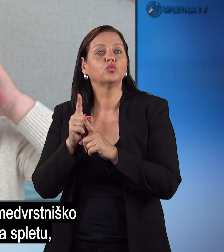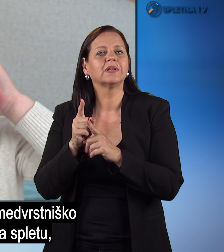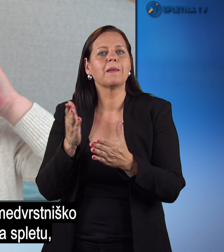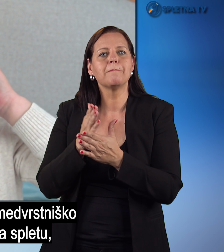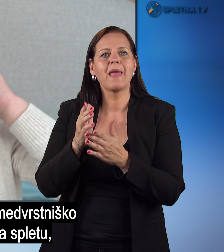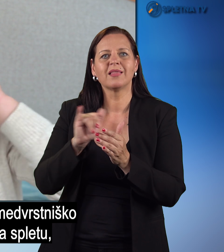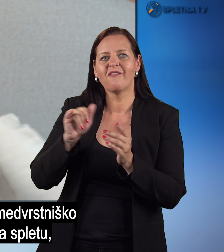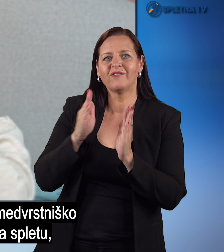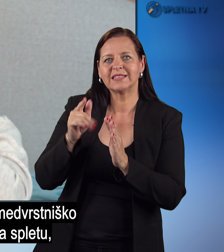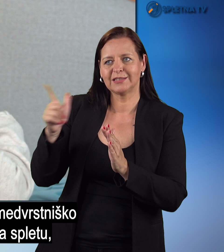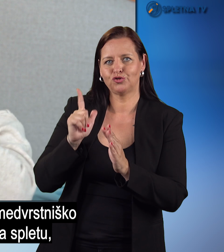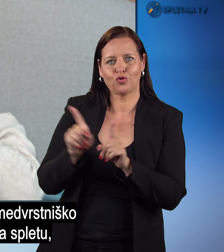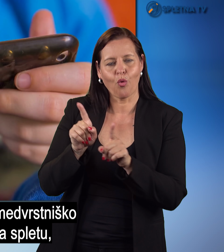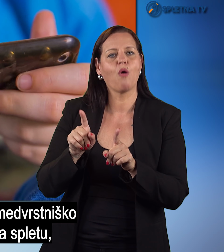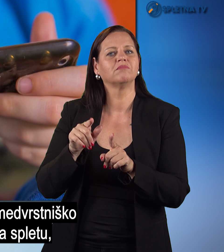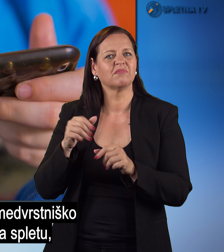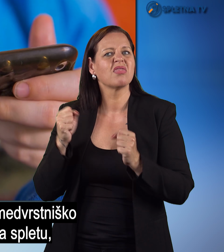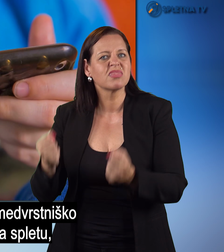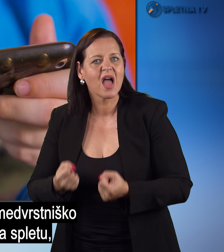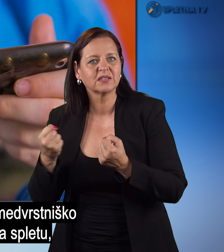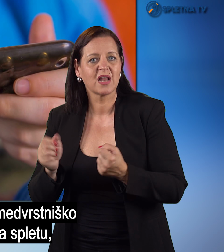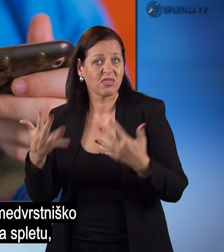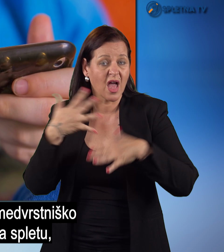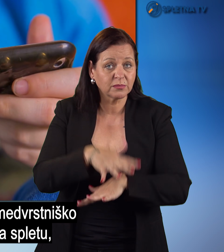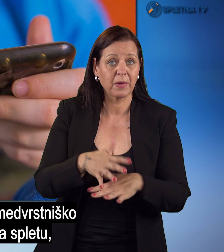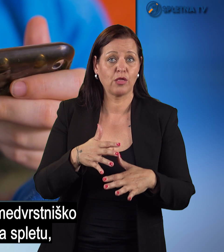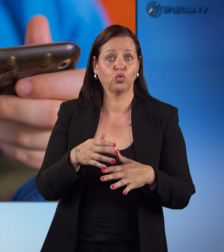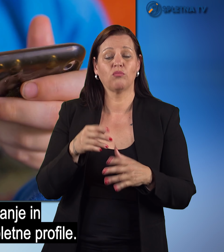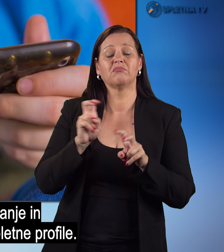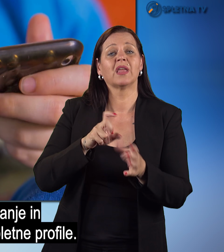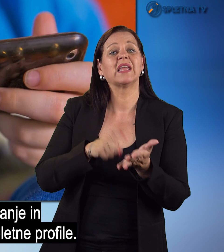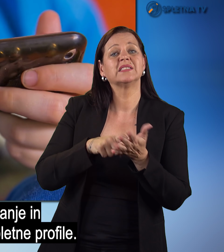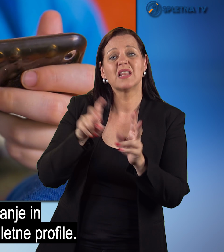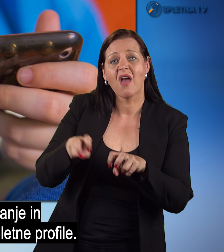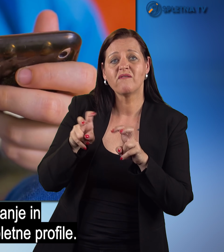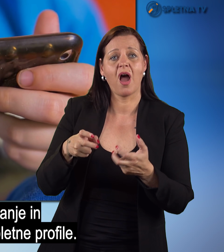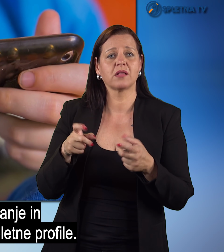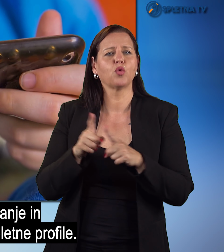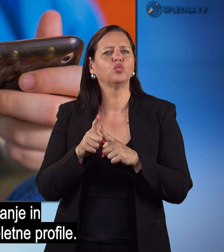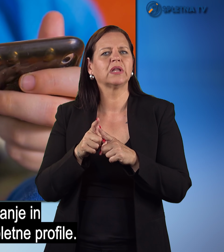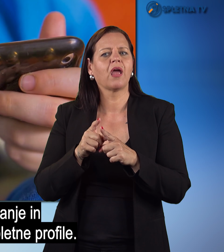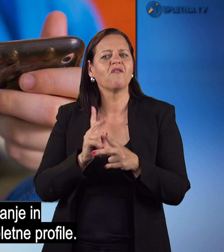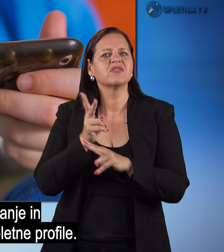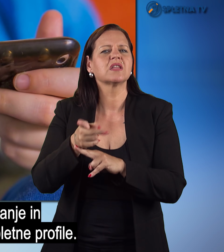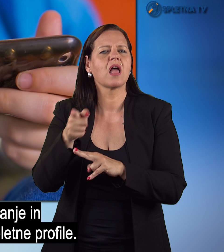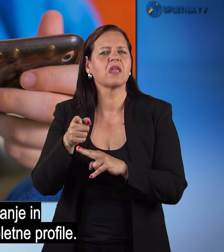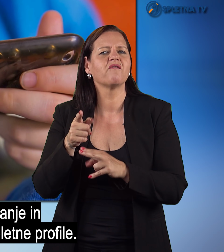Pojavlja se medvrstniško nasilje na spletu, izsiljevanje in vdiranje v spletne profile.